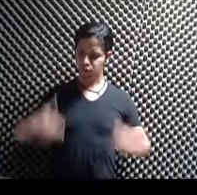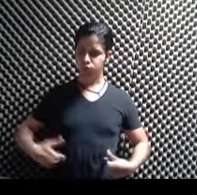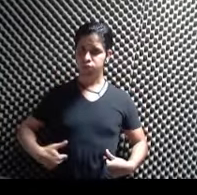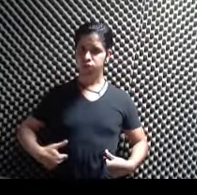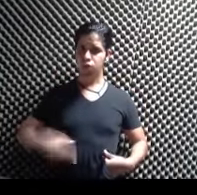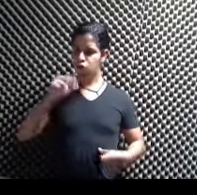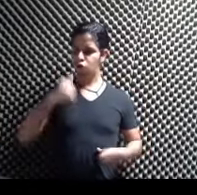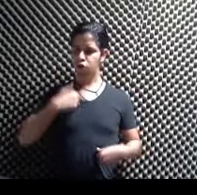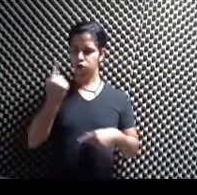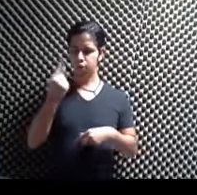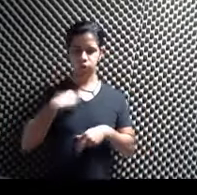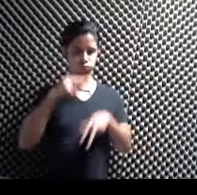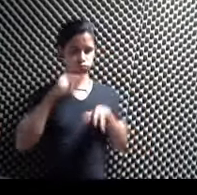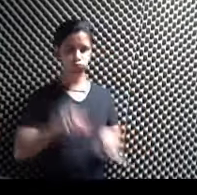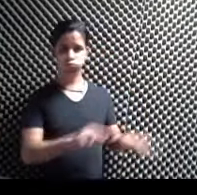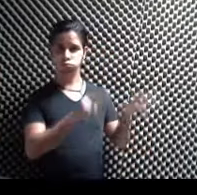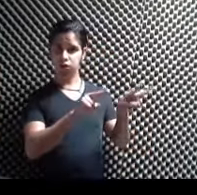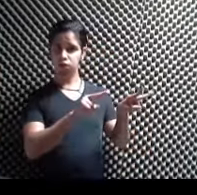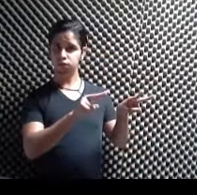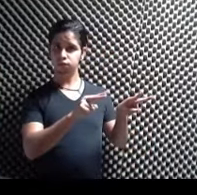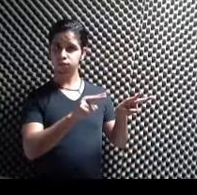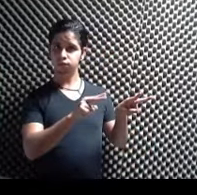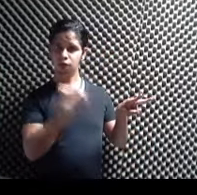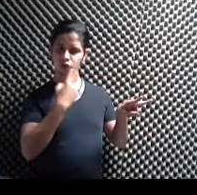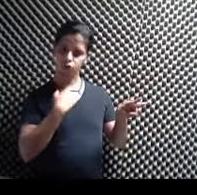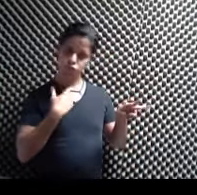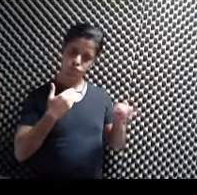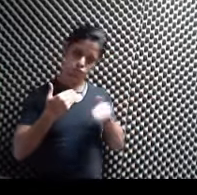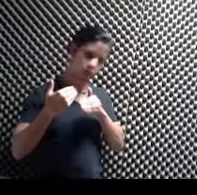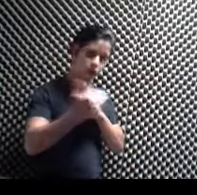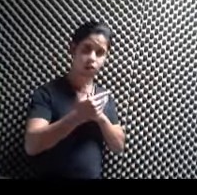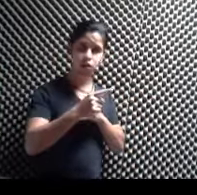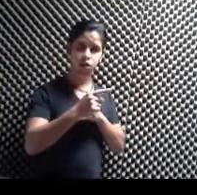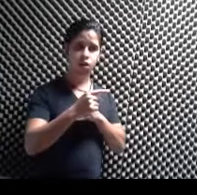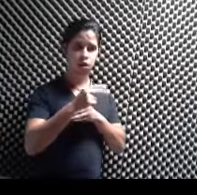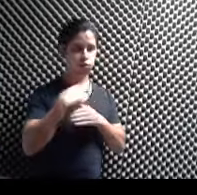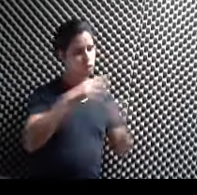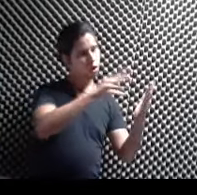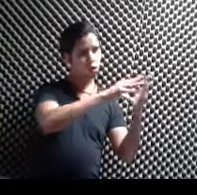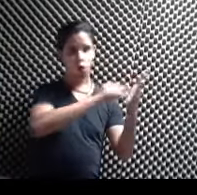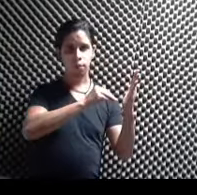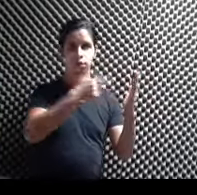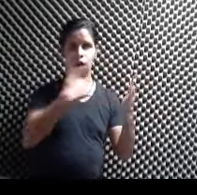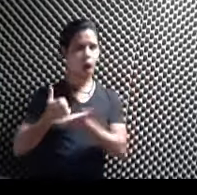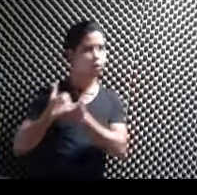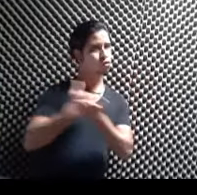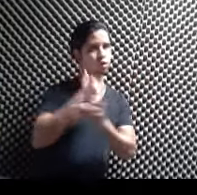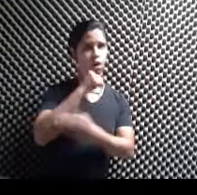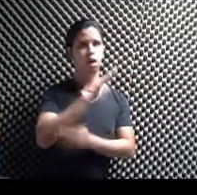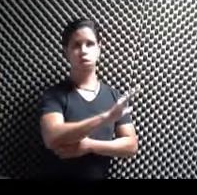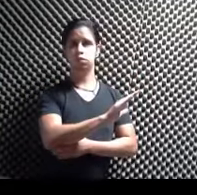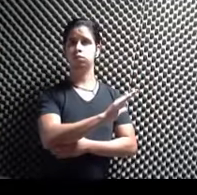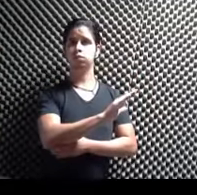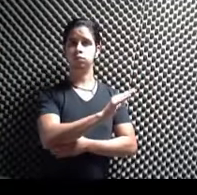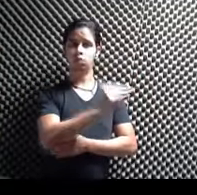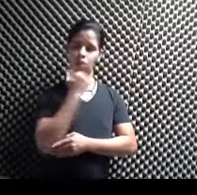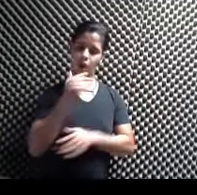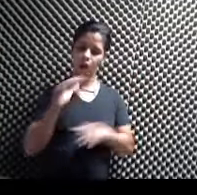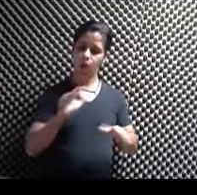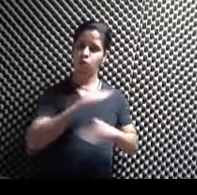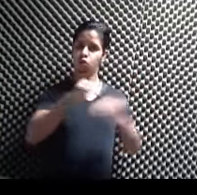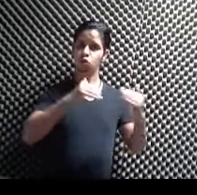es digno de admirar, no solamente admire a la compañera y su iniciativa, cópiese de ella, exacto, ayúdele a ella. Hagamos